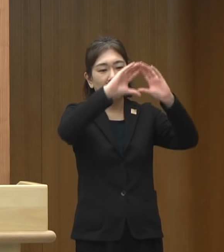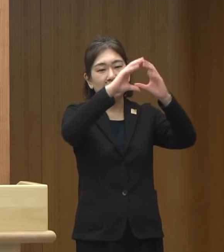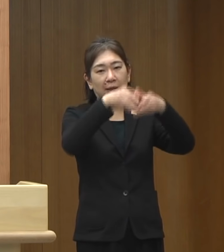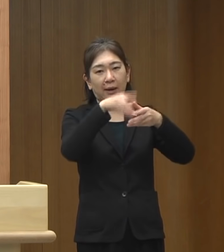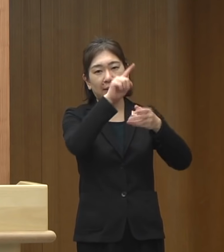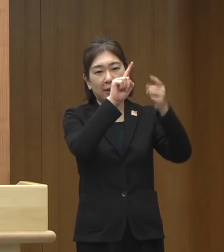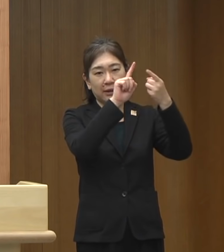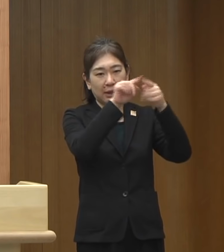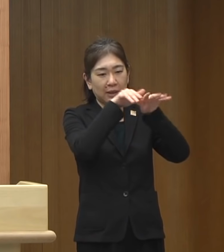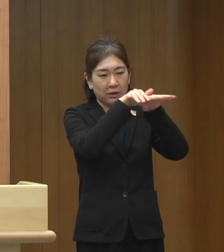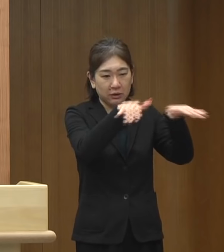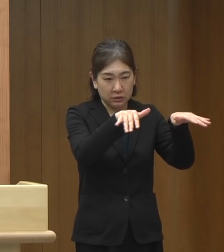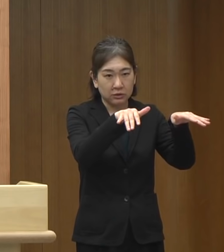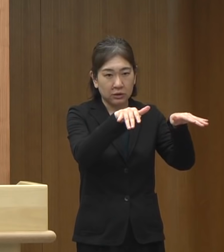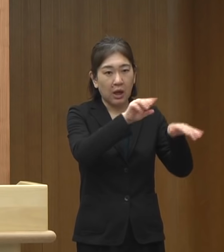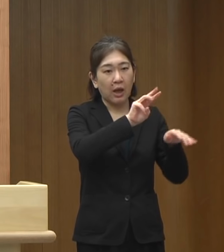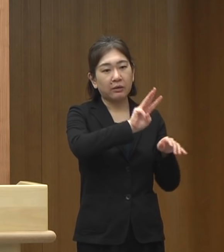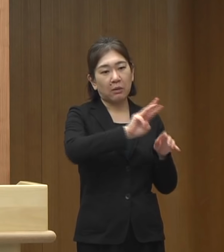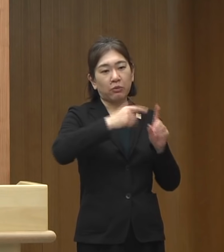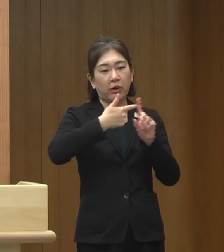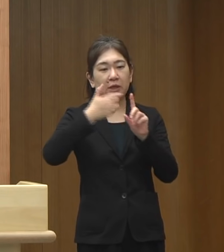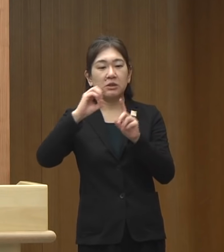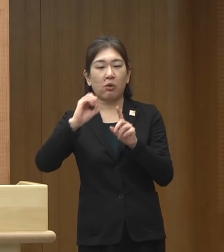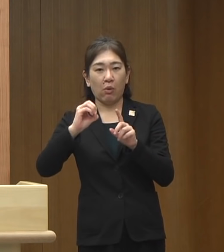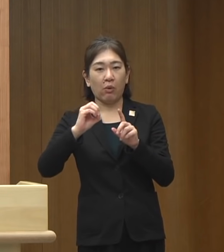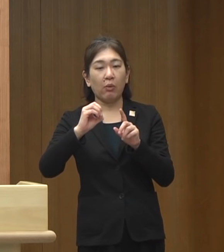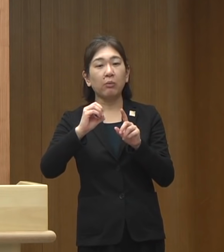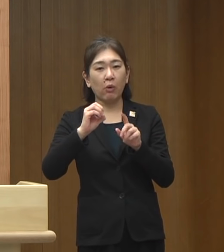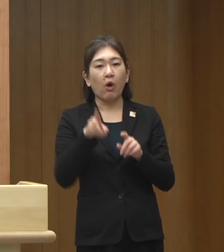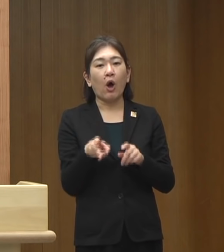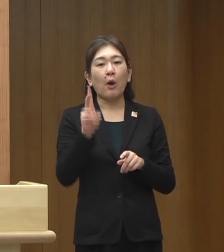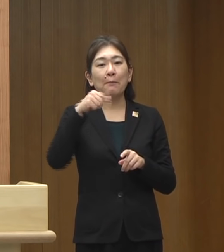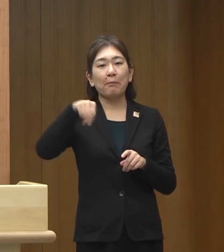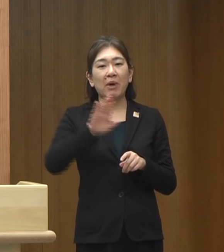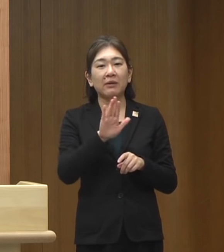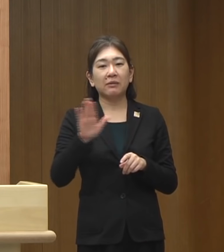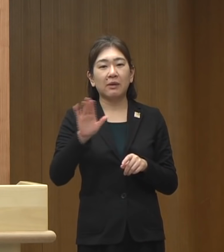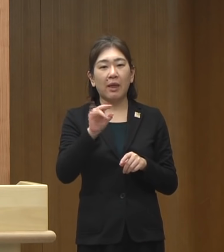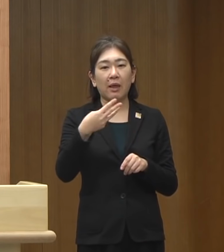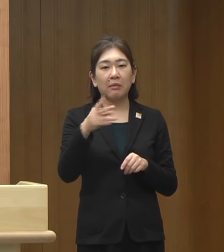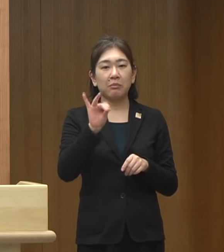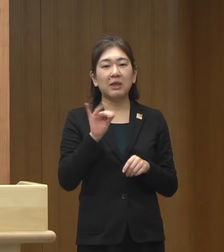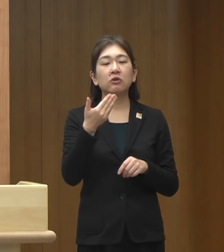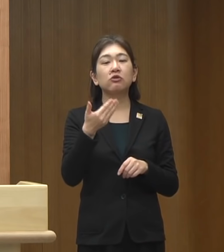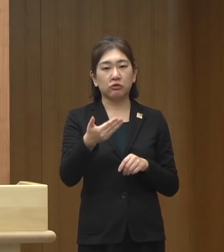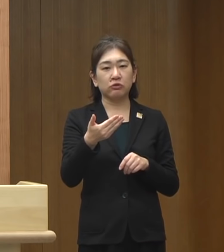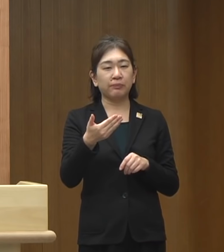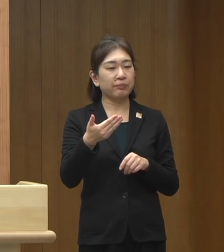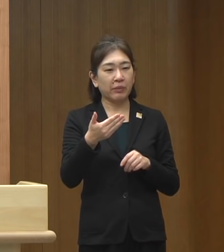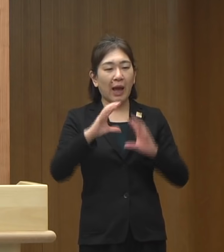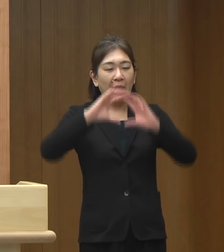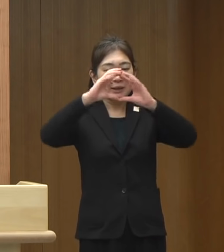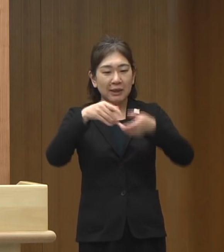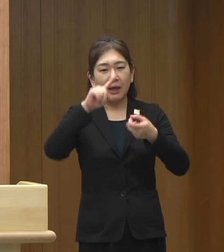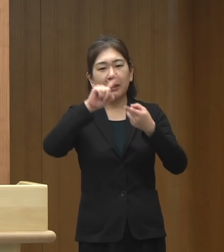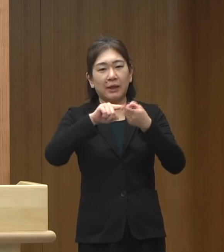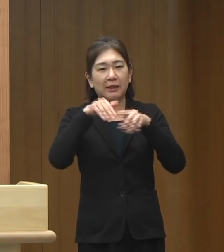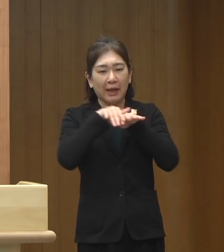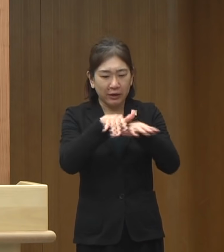て、WHO もパンデミック、世界的な大流行であるというふうに見なされ